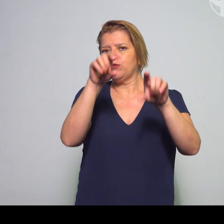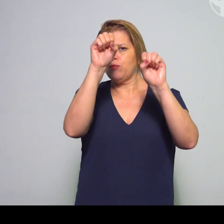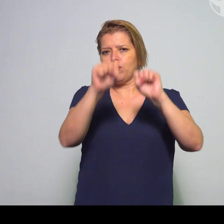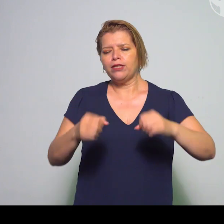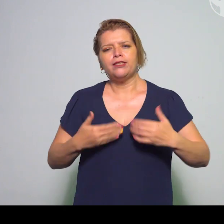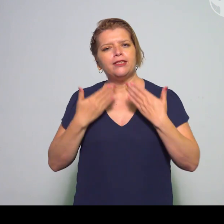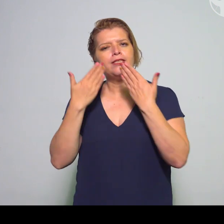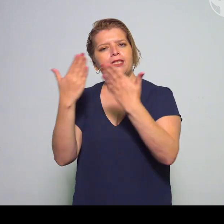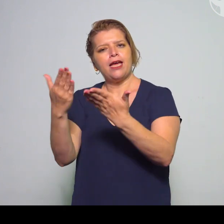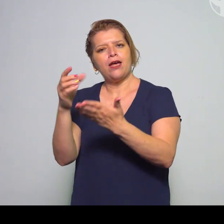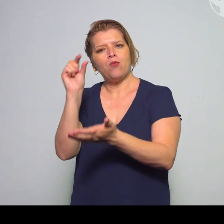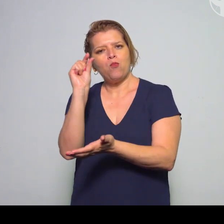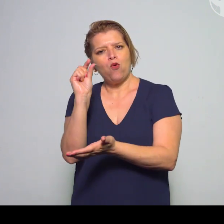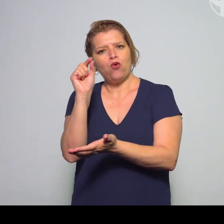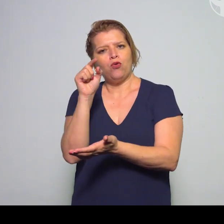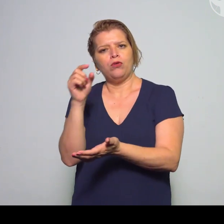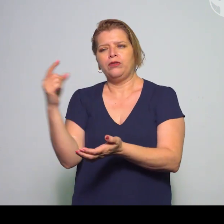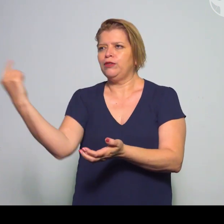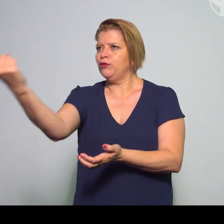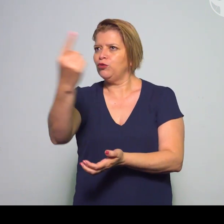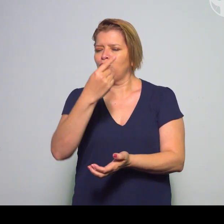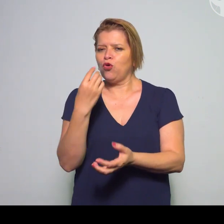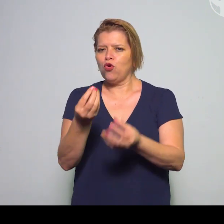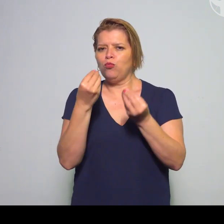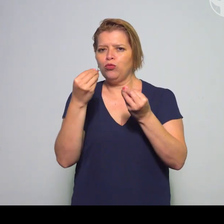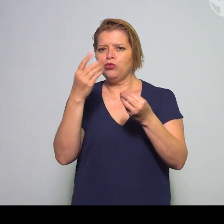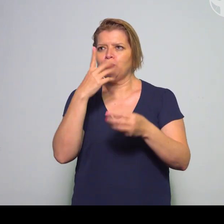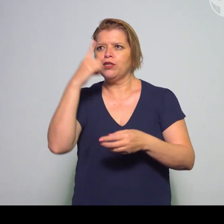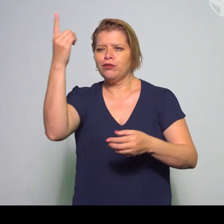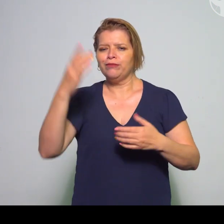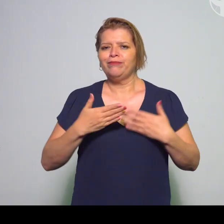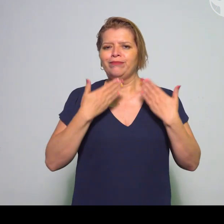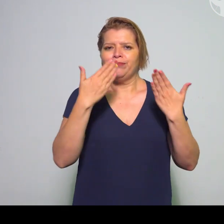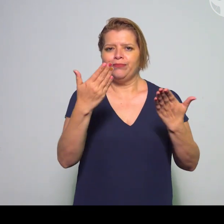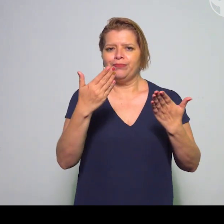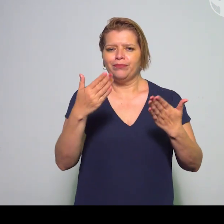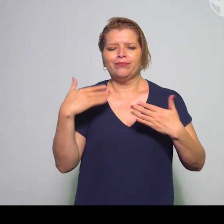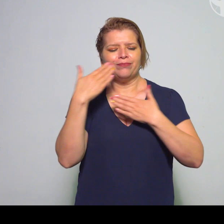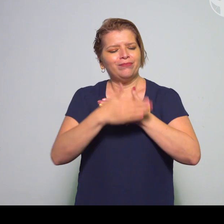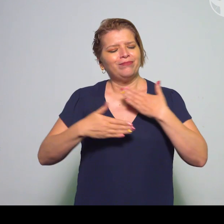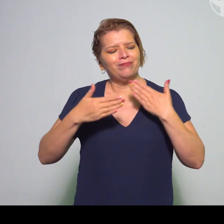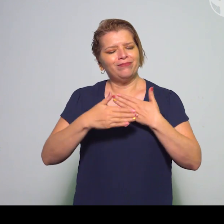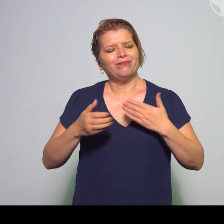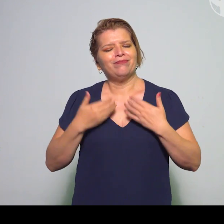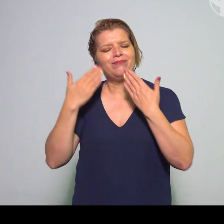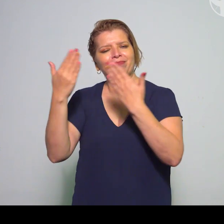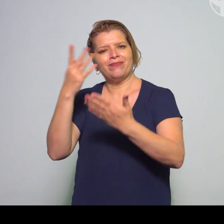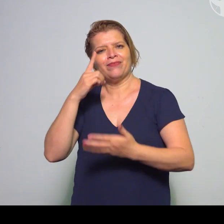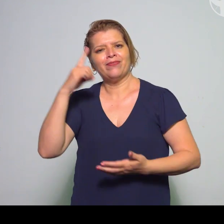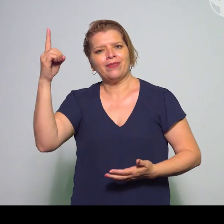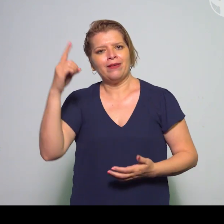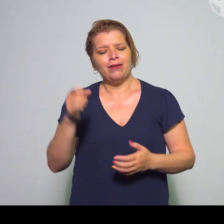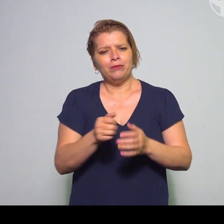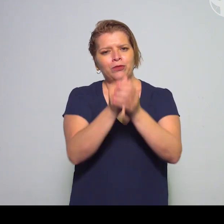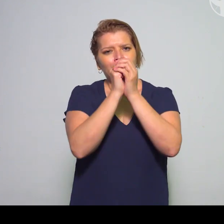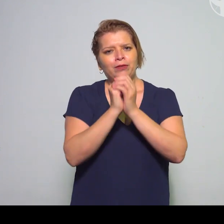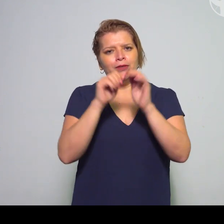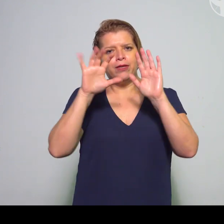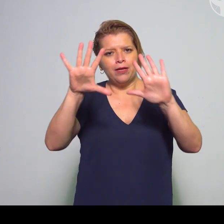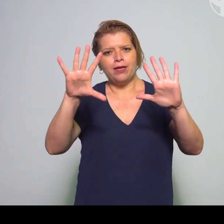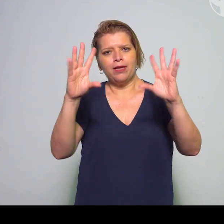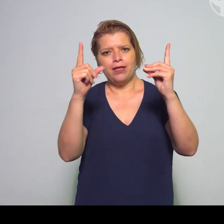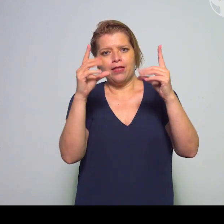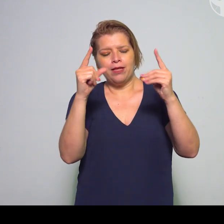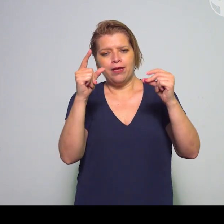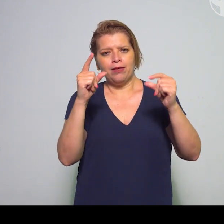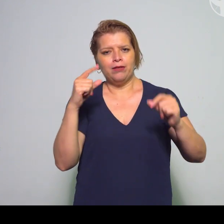donde tú aprendes a dar un poco de lo mucho que Dios te da y te gozas en ser ese dador alegre. Así que vamos a